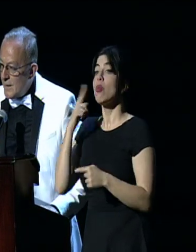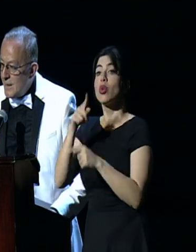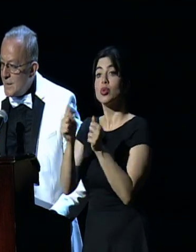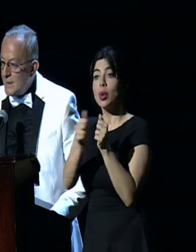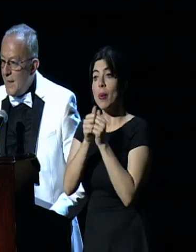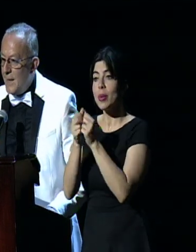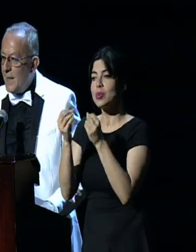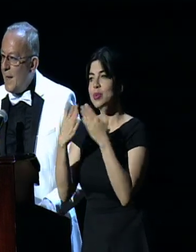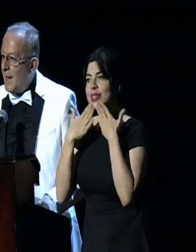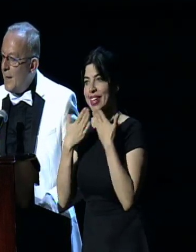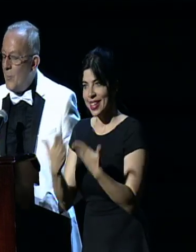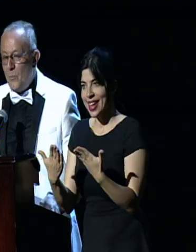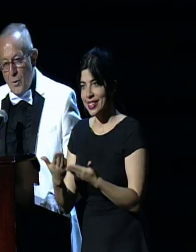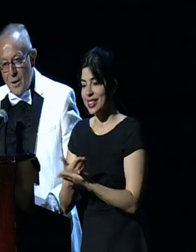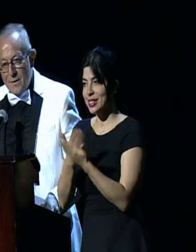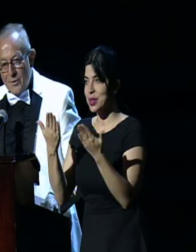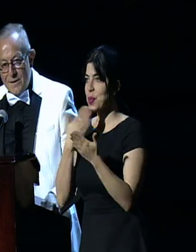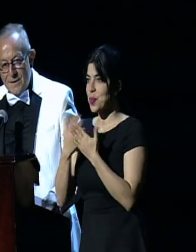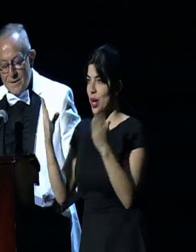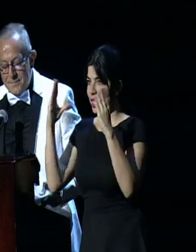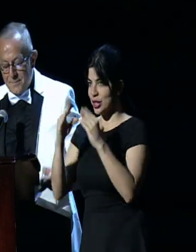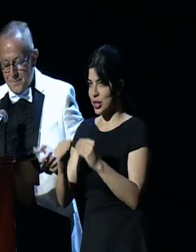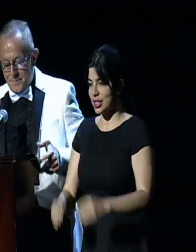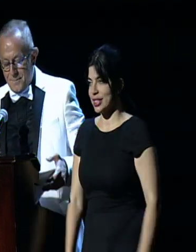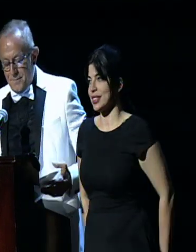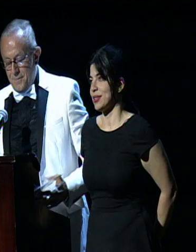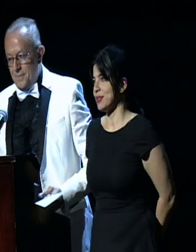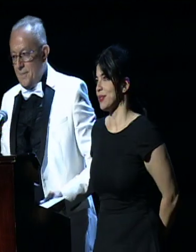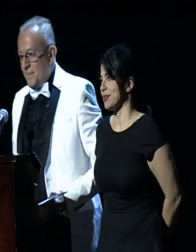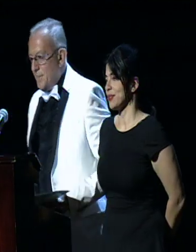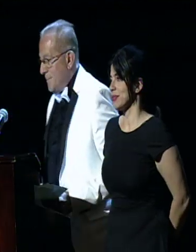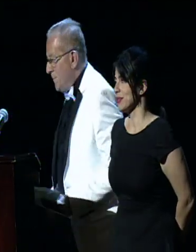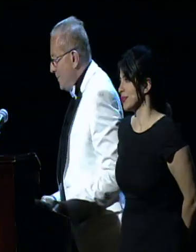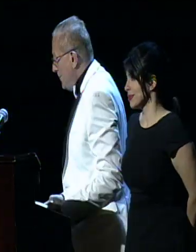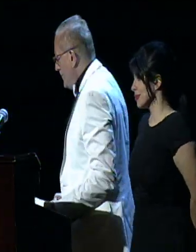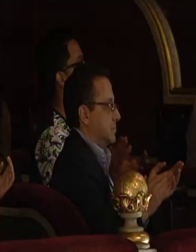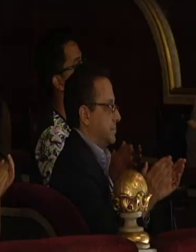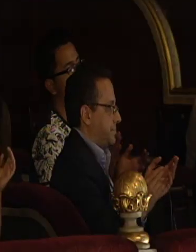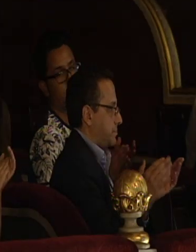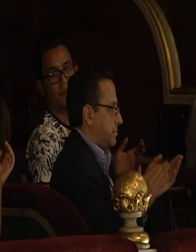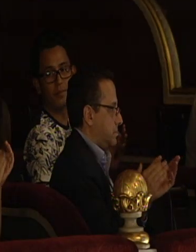muchas gracias y que tengan muy buenas noches.